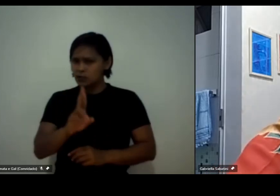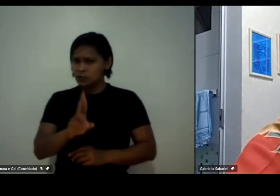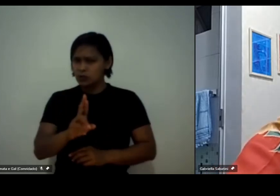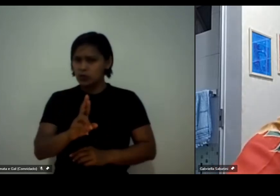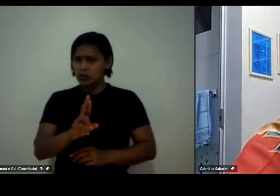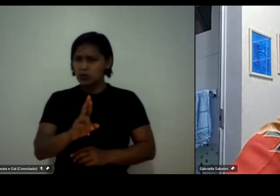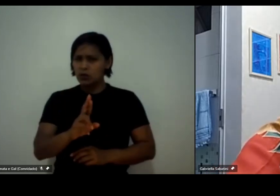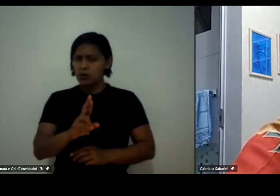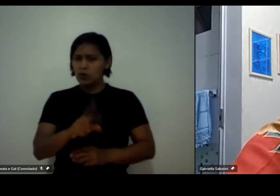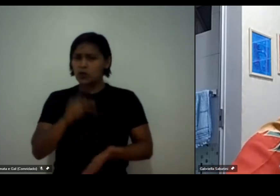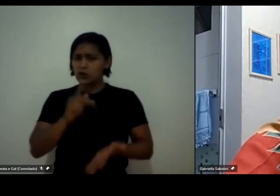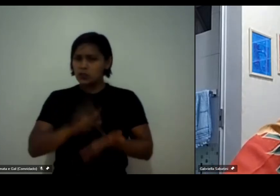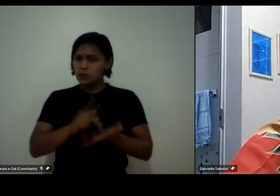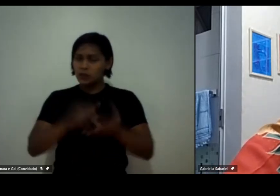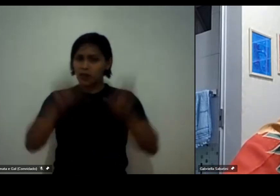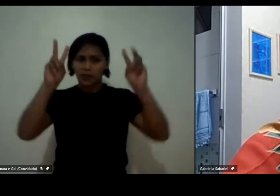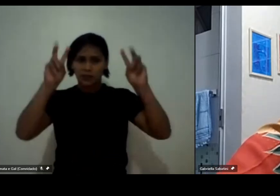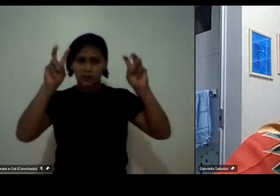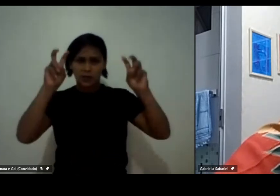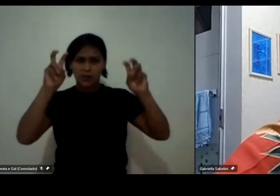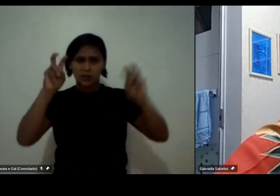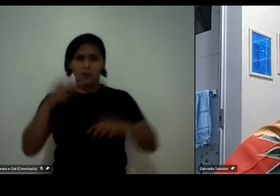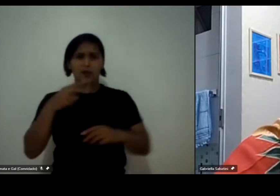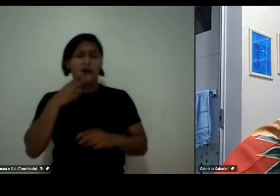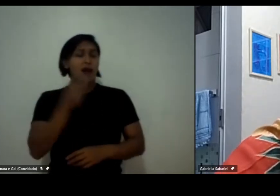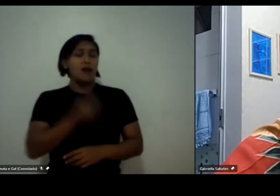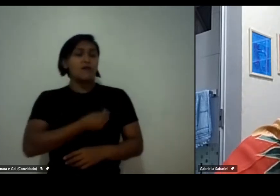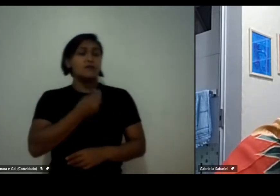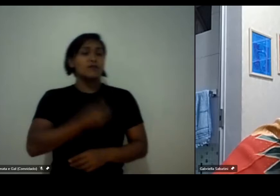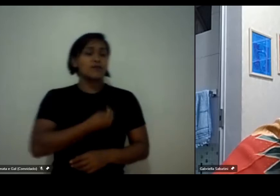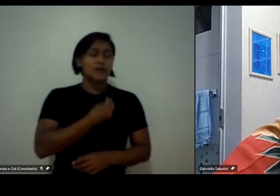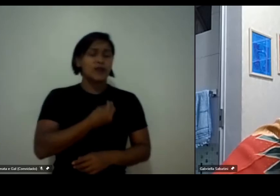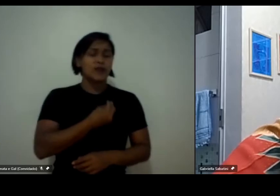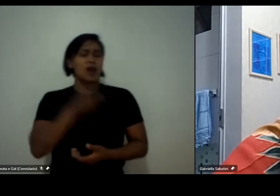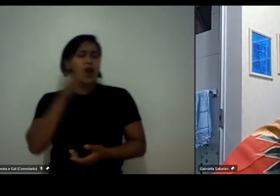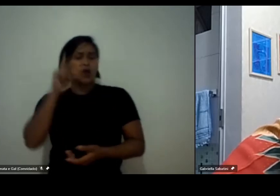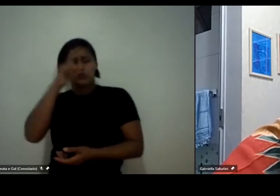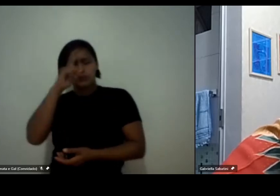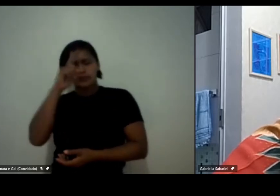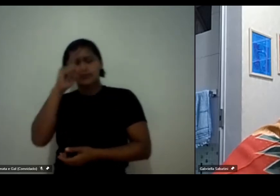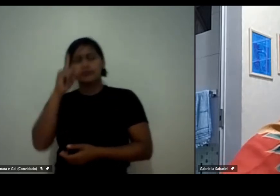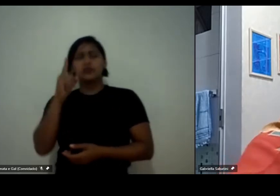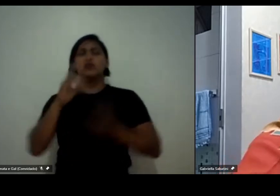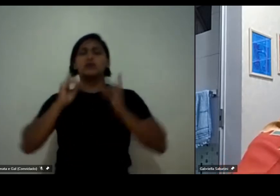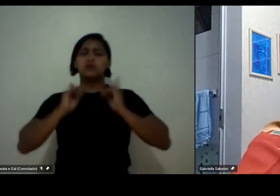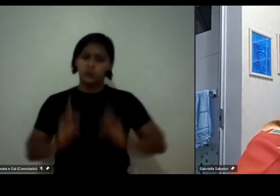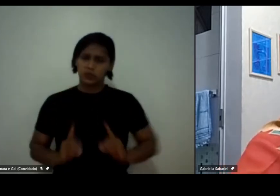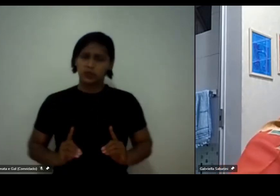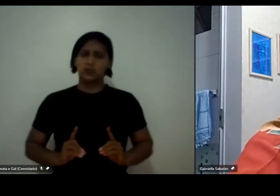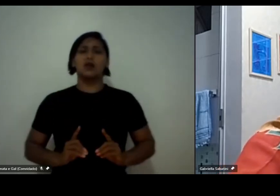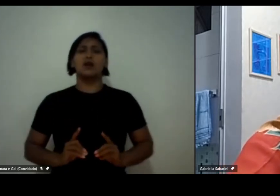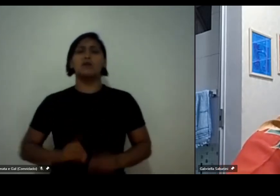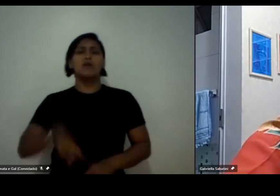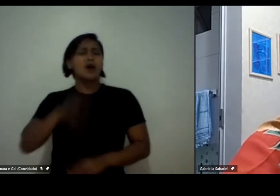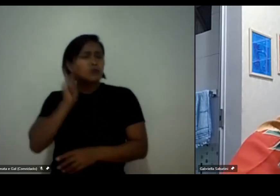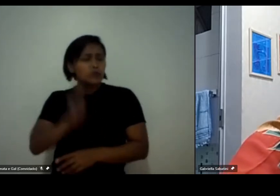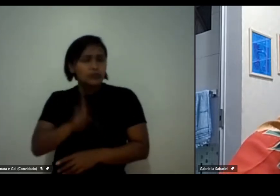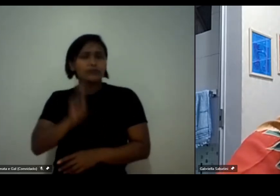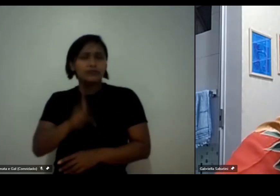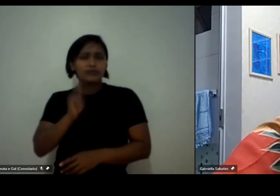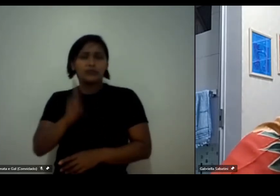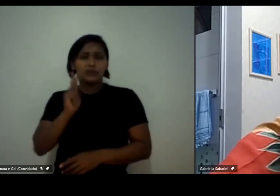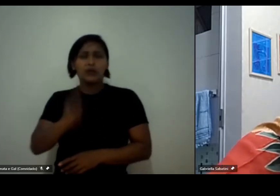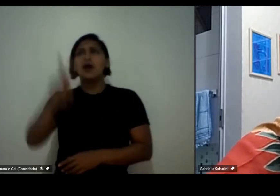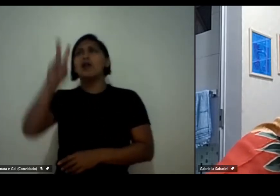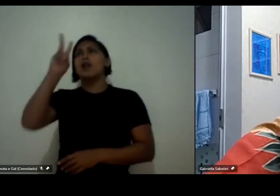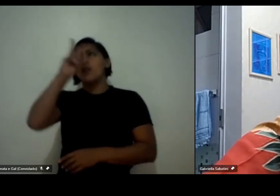inteiramente real. Abre aspas. Viver uma vida com deficiência é uma vida em que você está sempre, sendo